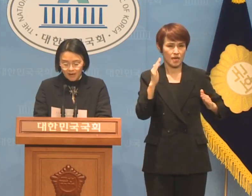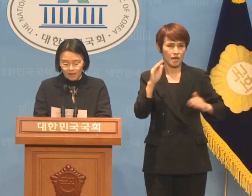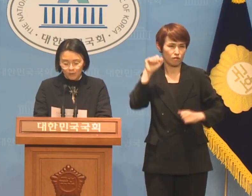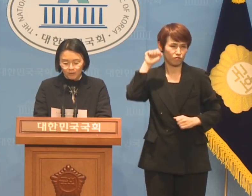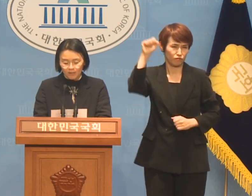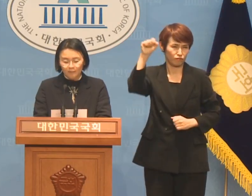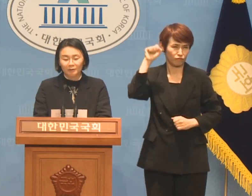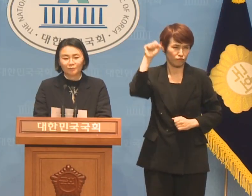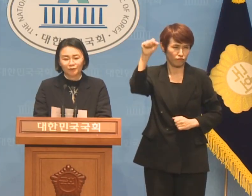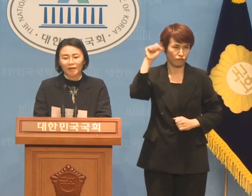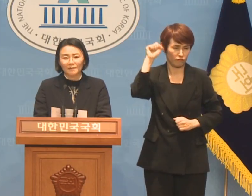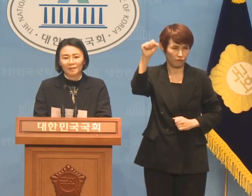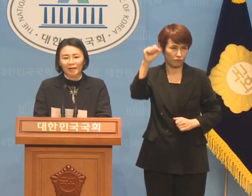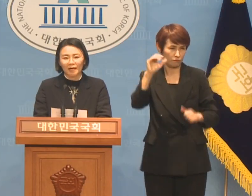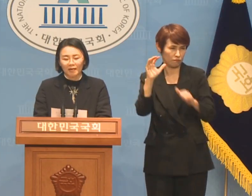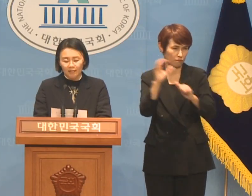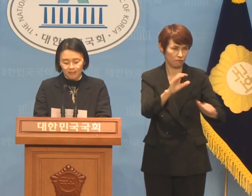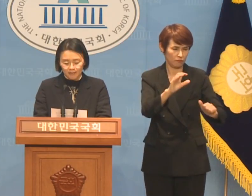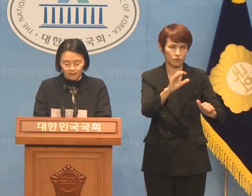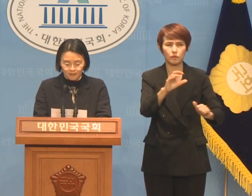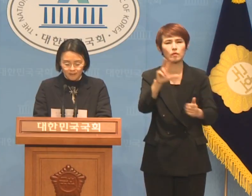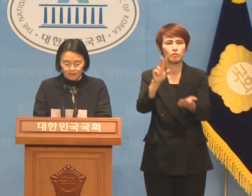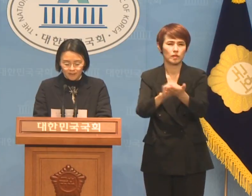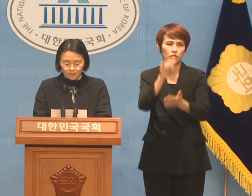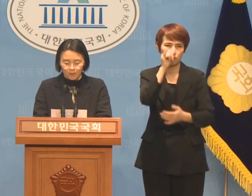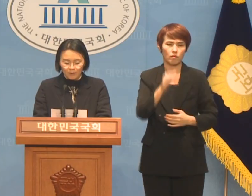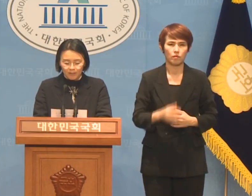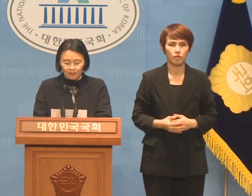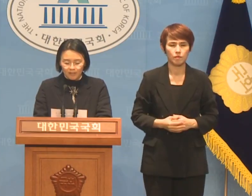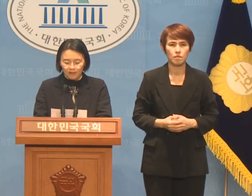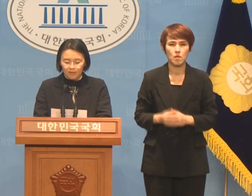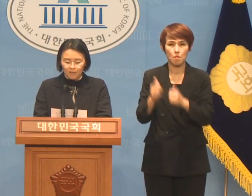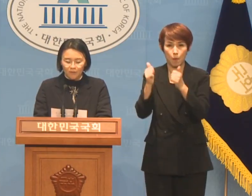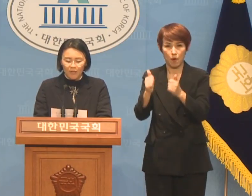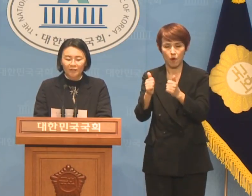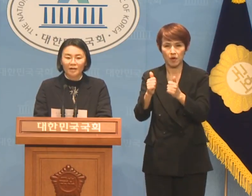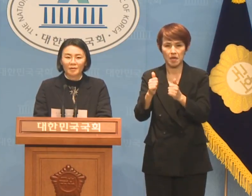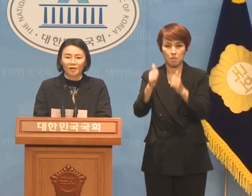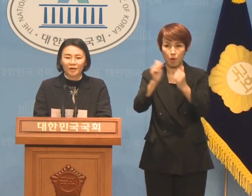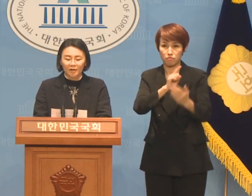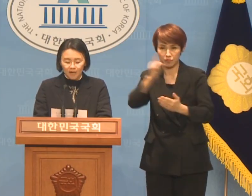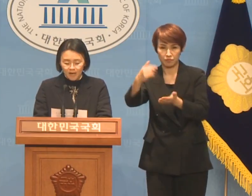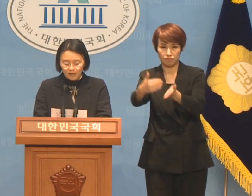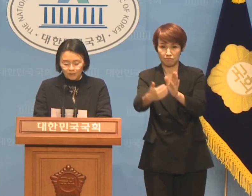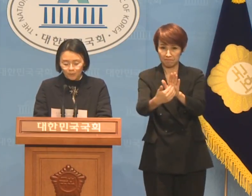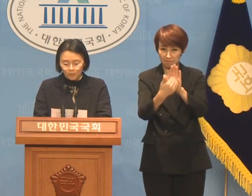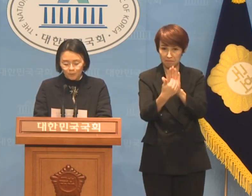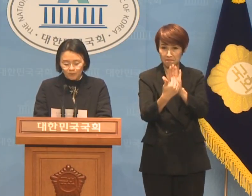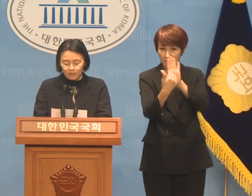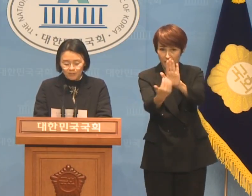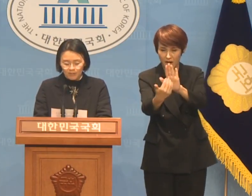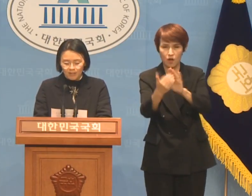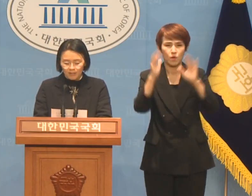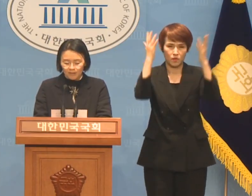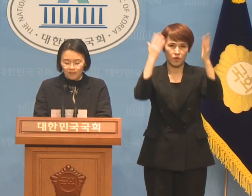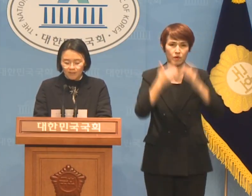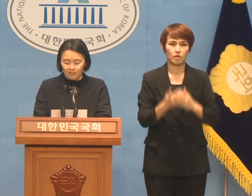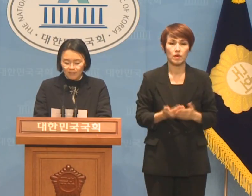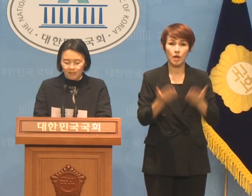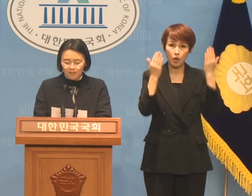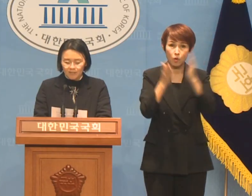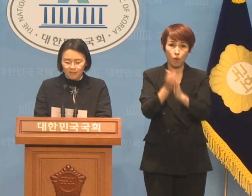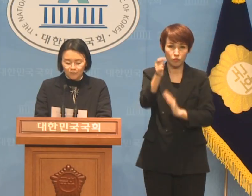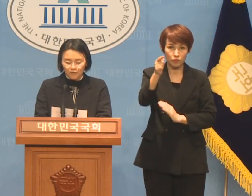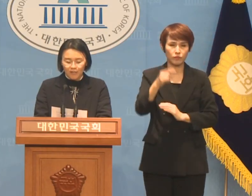대해 가해온 탄압은 부당합니다. 법원의 기각 결정을 환영하며 학교 본부는 즉각적인